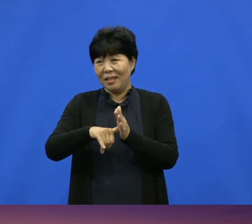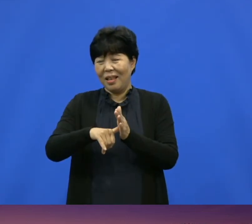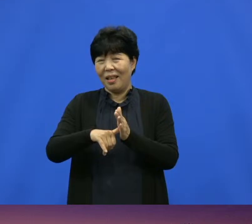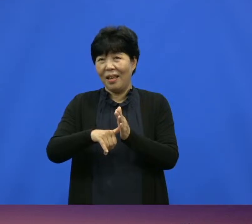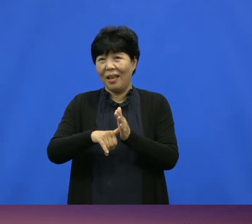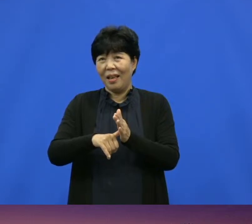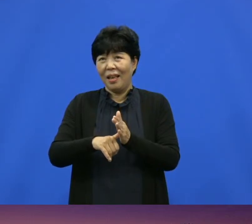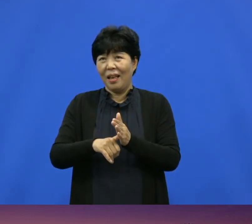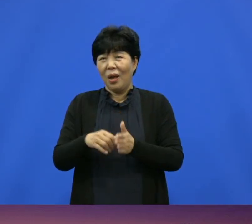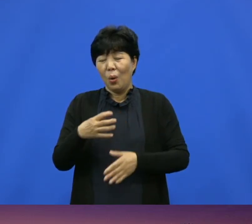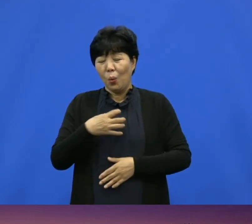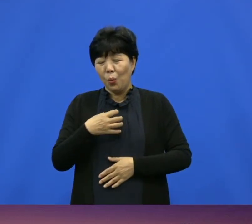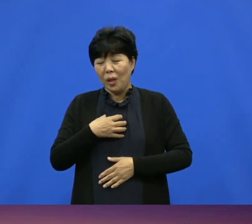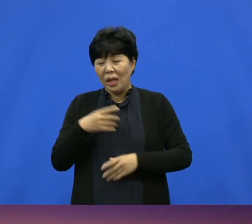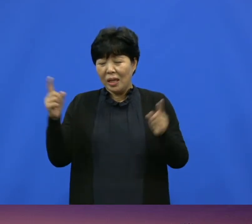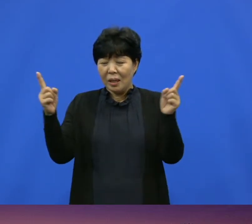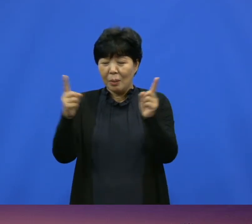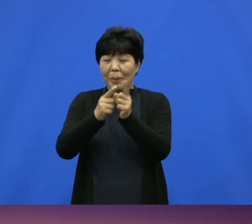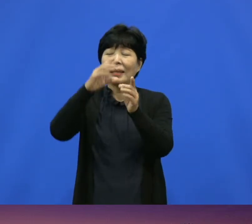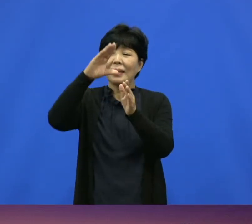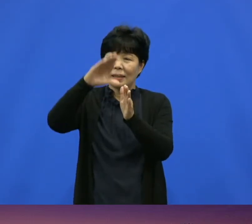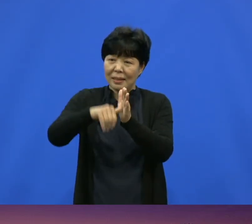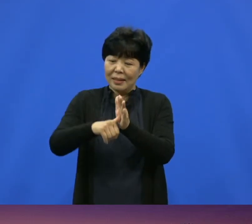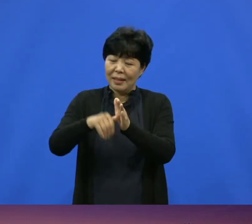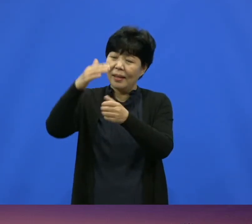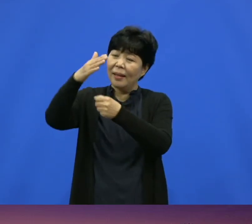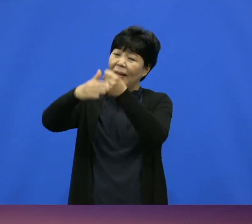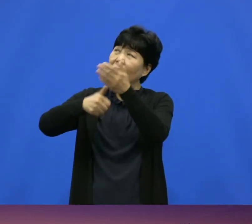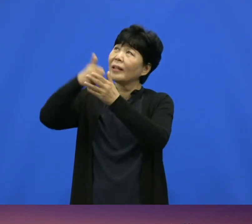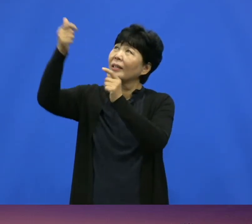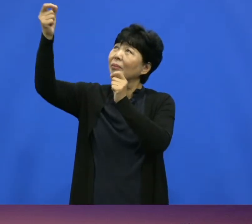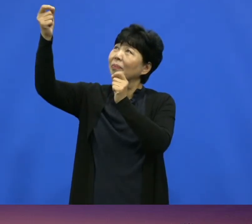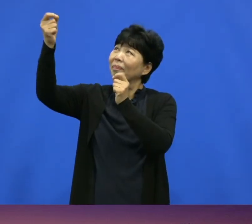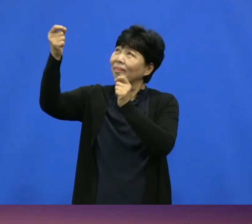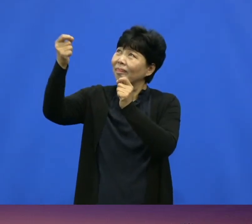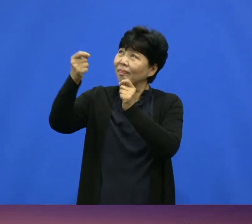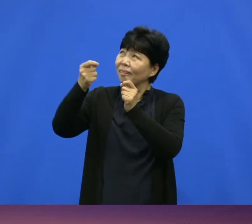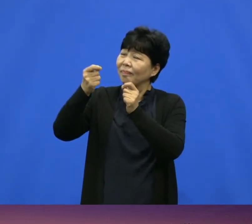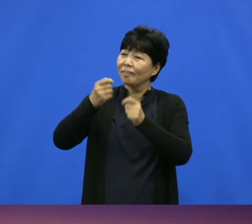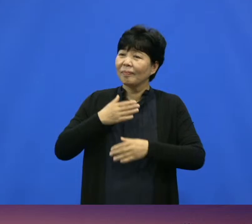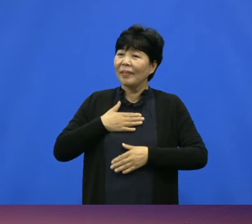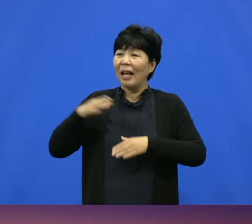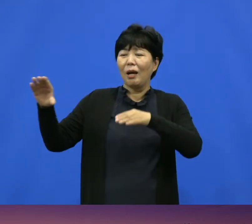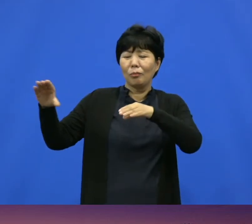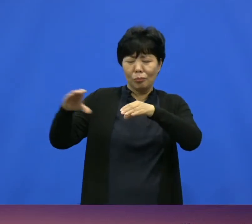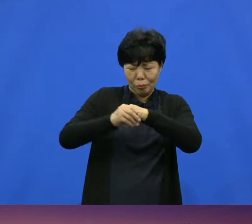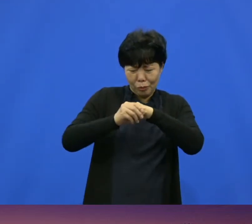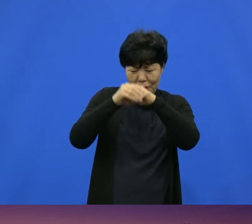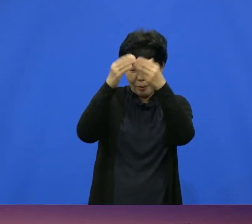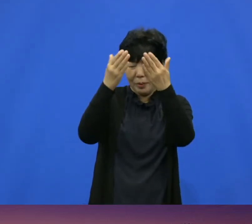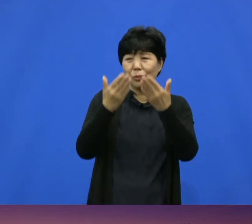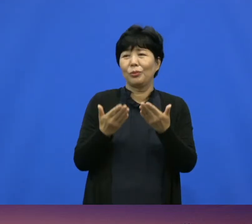것 같은 그 시점에 하나님이 다가오셔서 붙들어 주신다는 거예요.